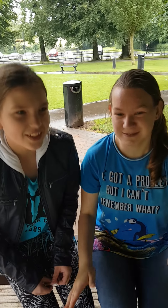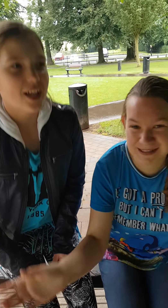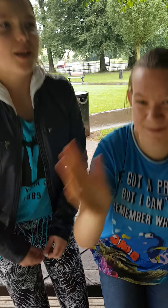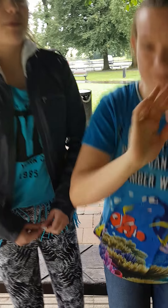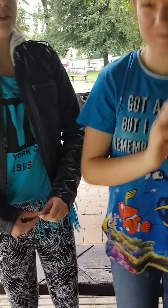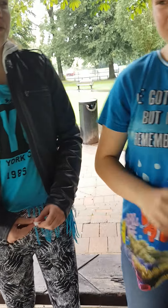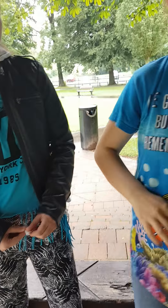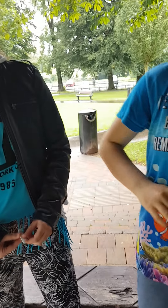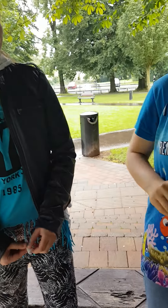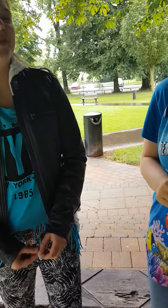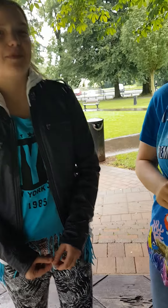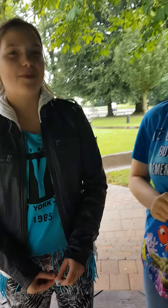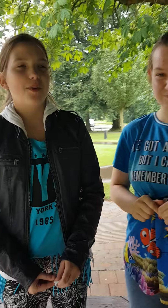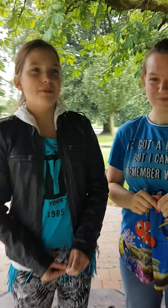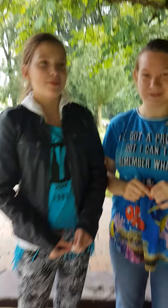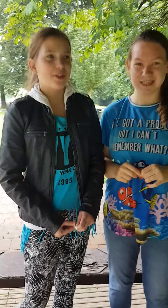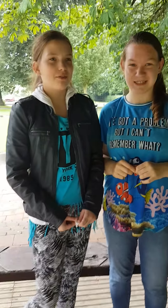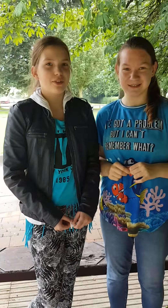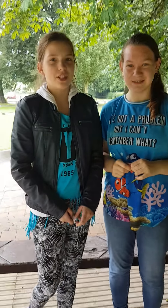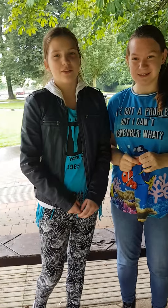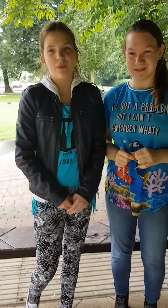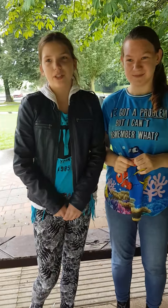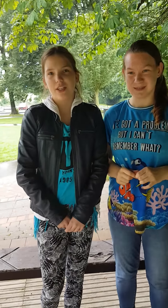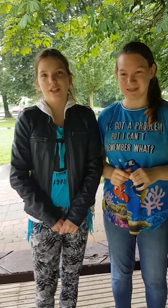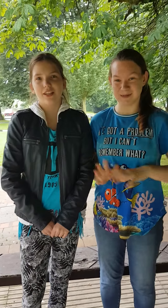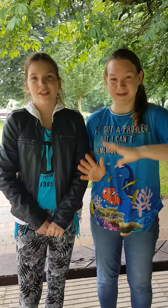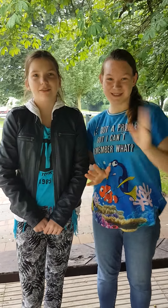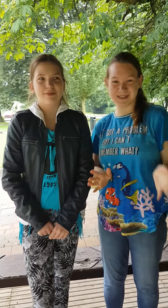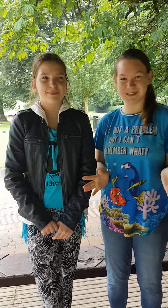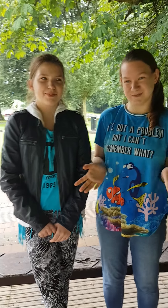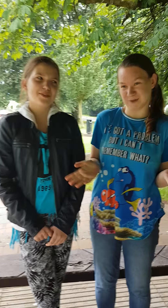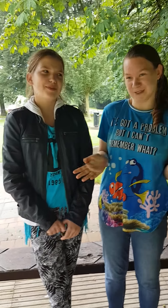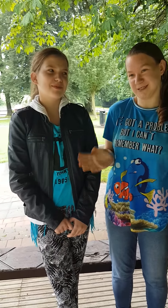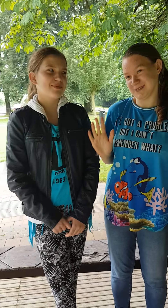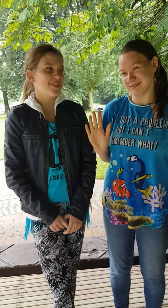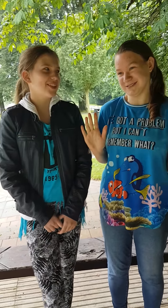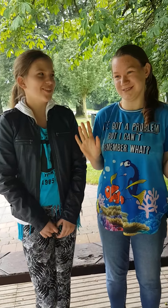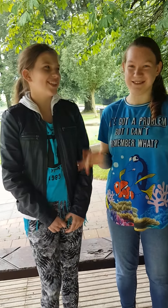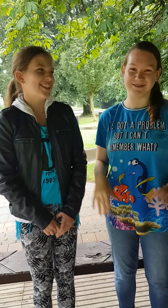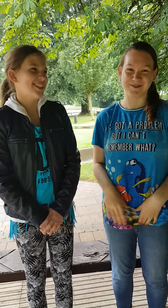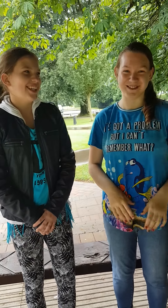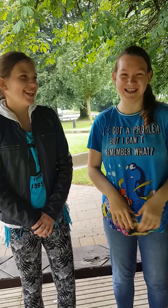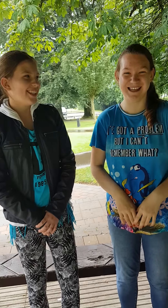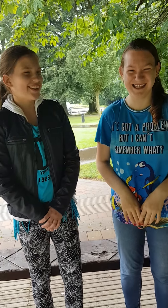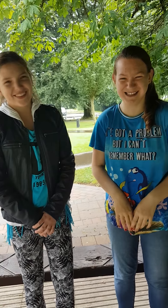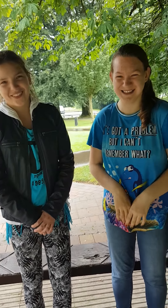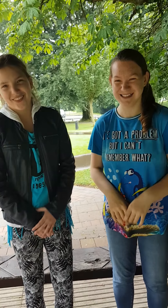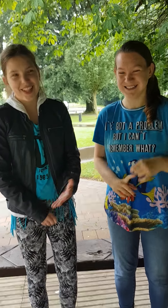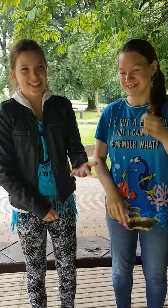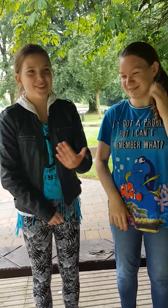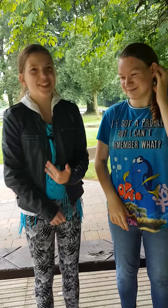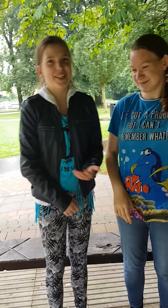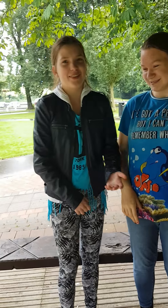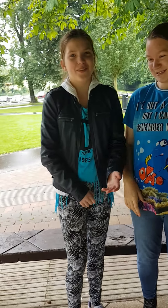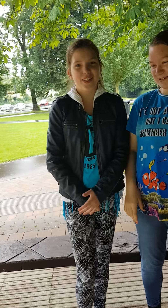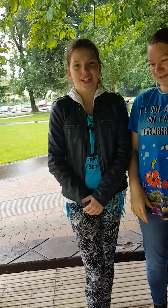Więc bardzo miło nam było znowu się z wami zobaczyć, spotkać. No tak dobrze. No, wy nas widzicie, ja